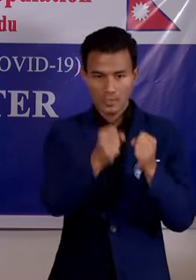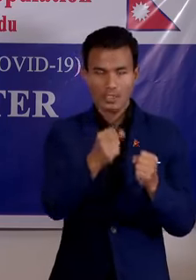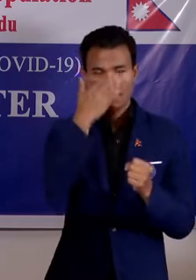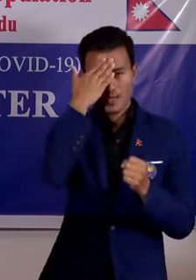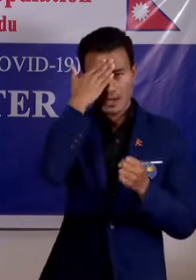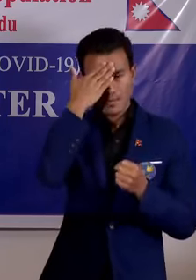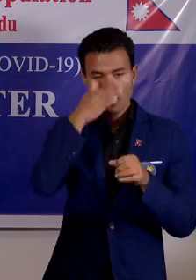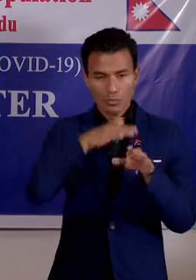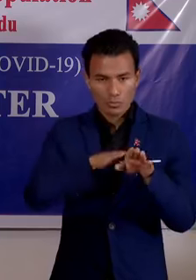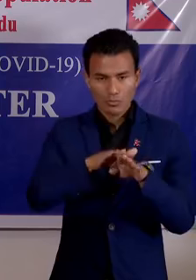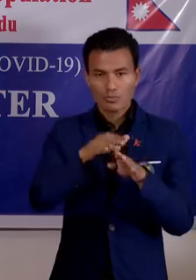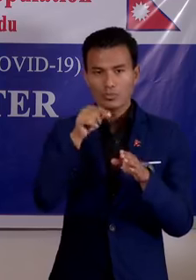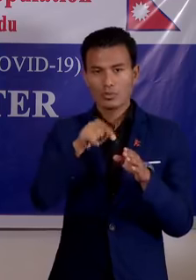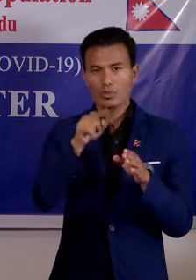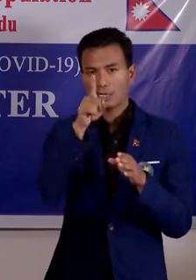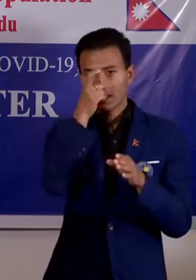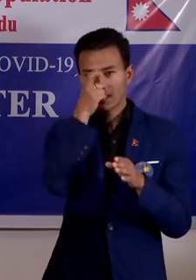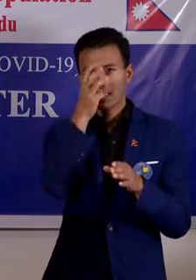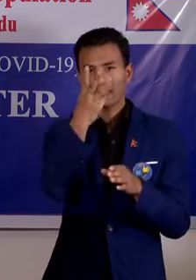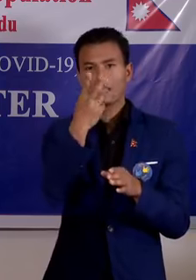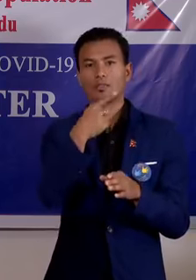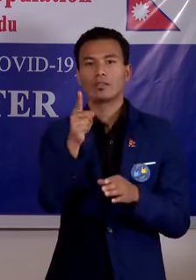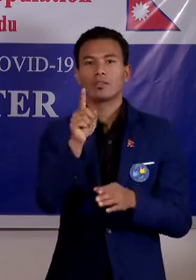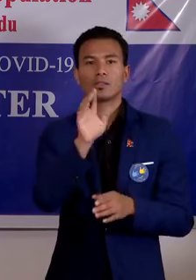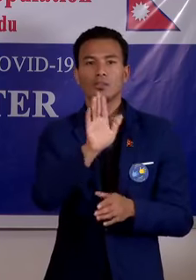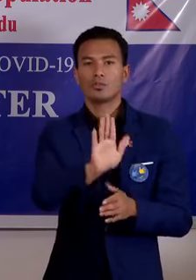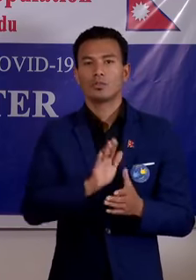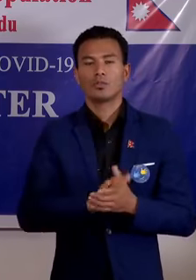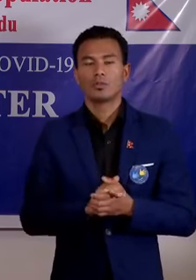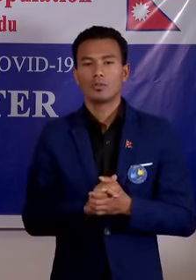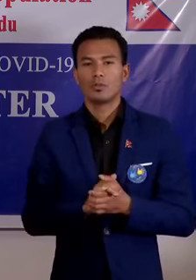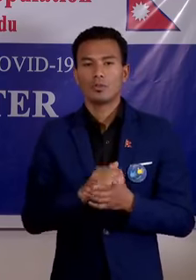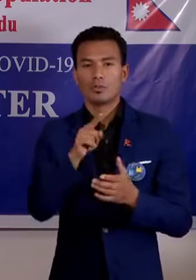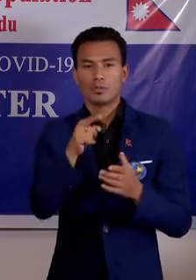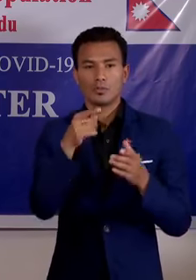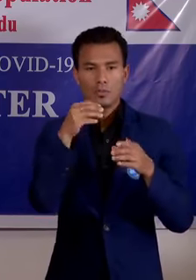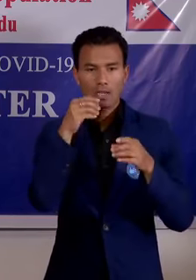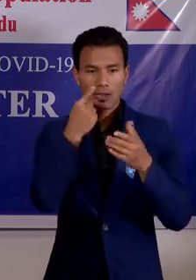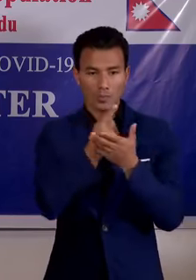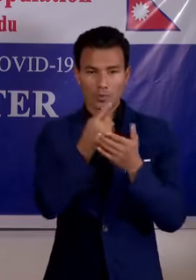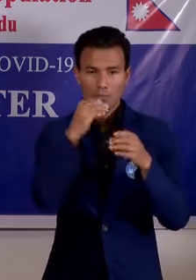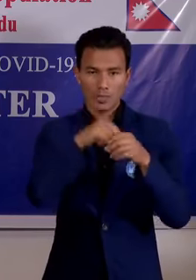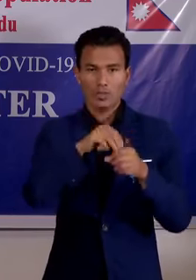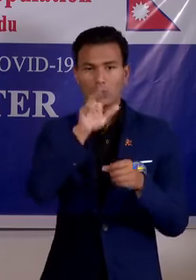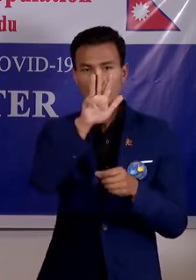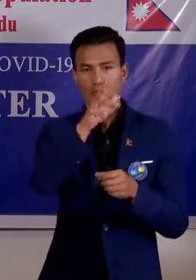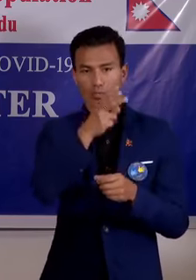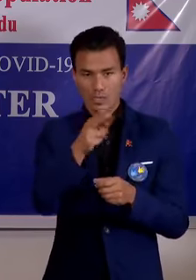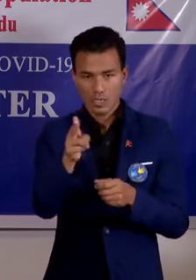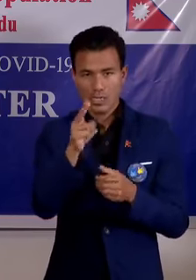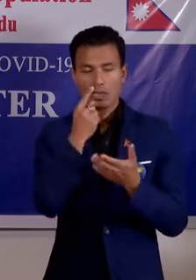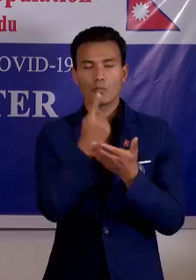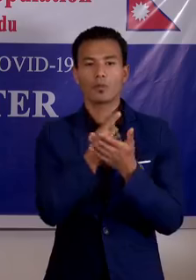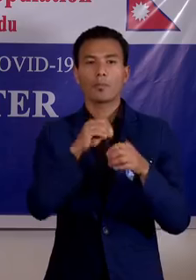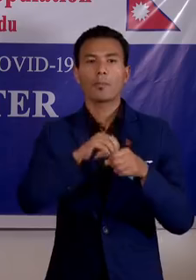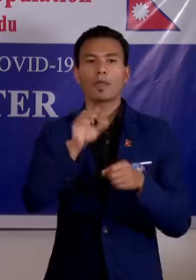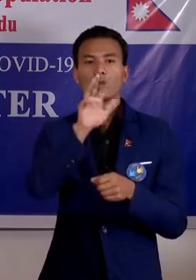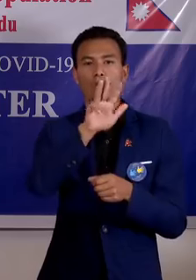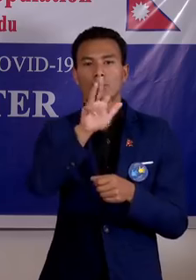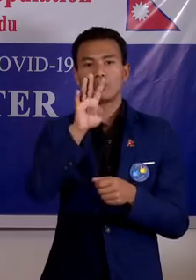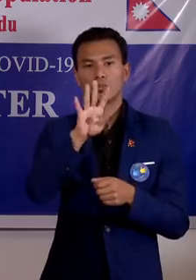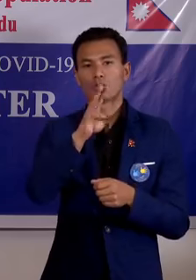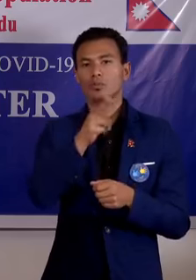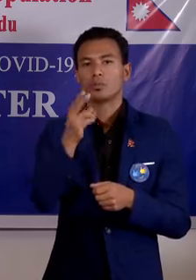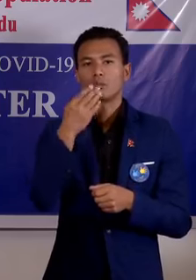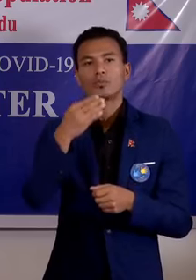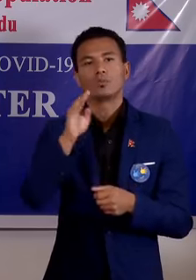संख्या आजको दिनमा 103 छ, जसमध्ये उपत्यकाभित्र 9 र उपत्यका बाहिर 94